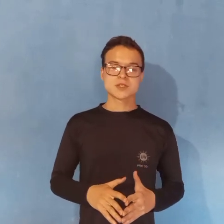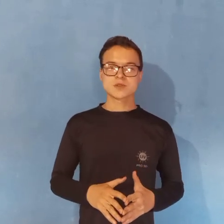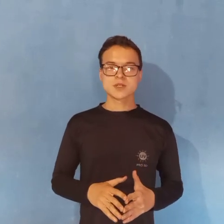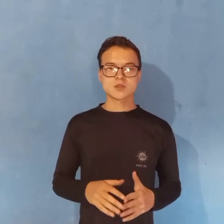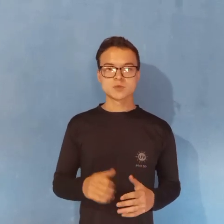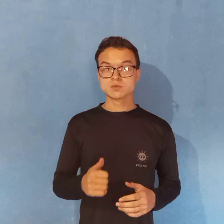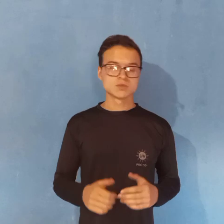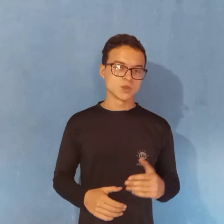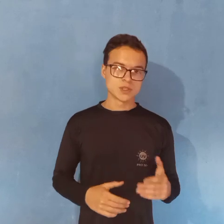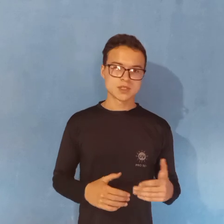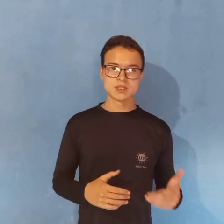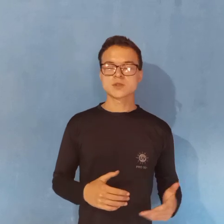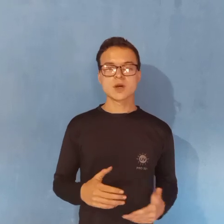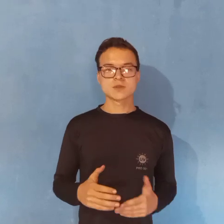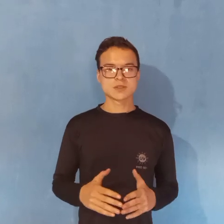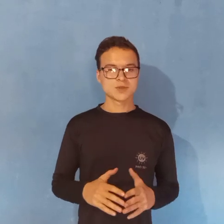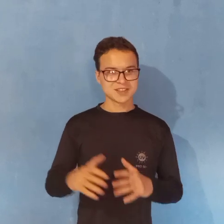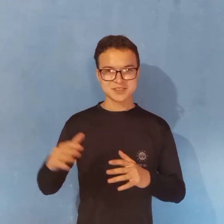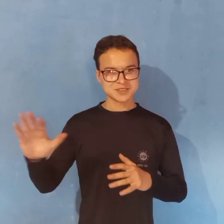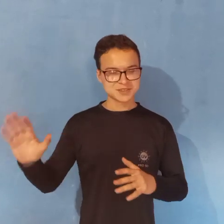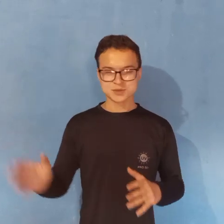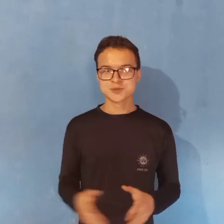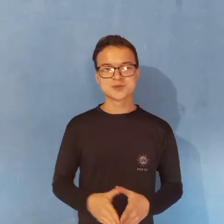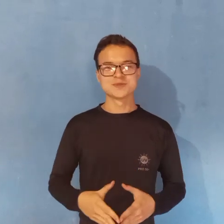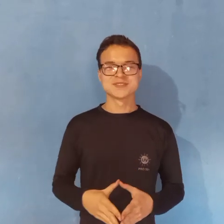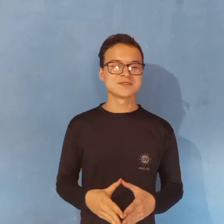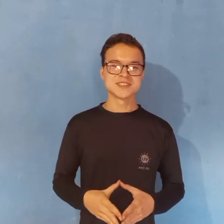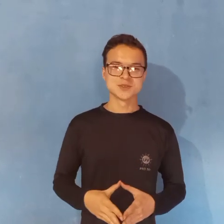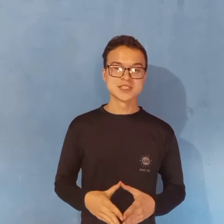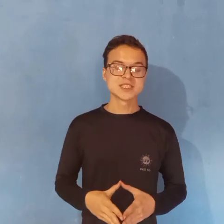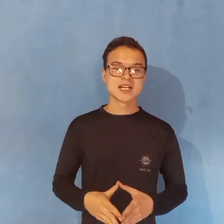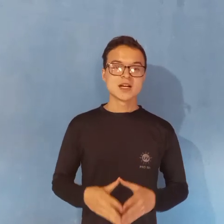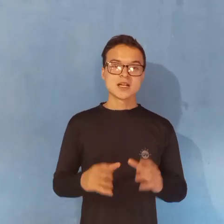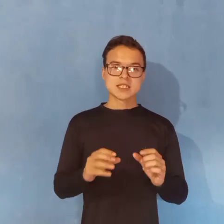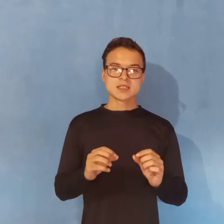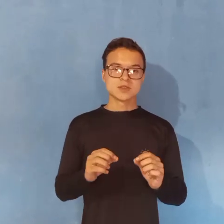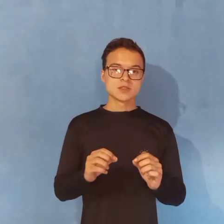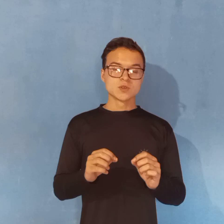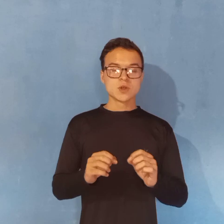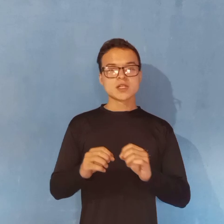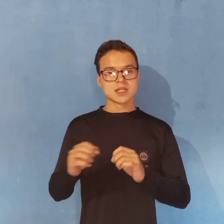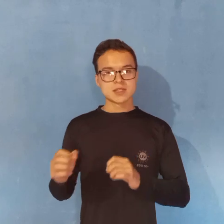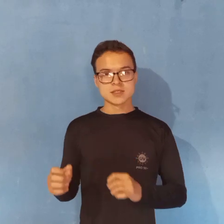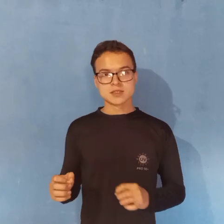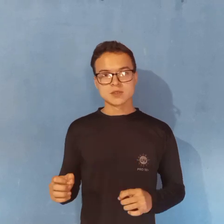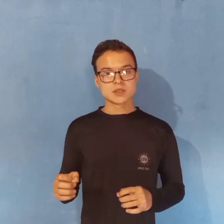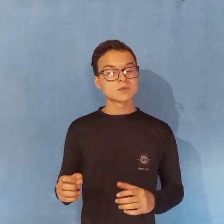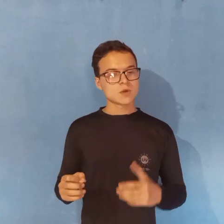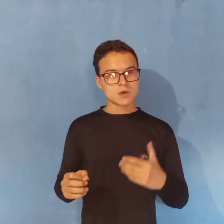gente conhece como 1, 2, 3, 4, 5, até um número infinito, né? E os ordinais, eles denotam